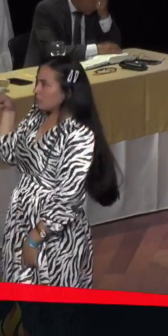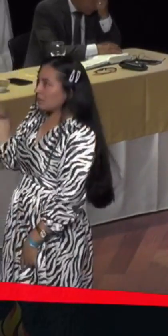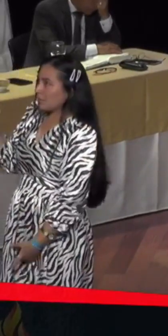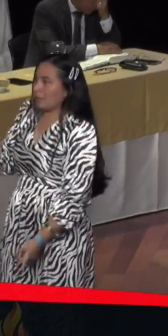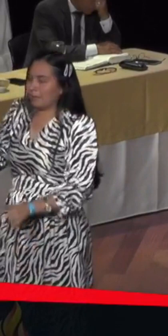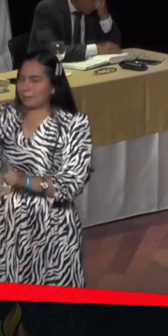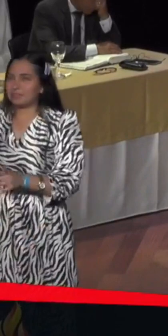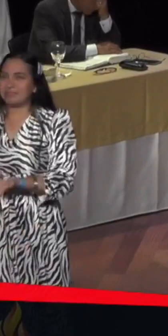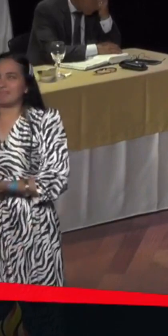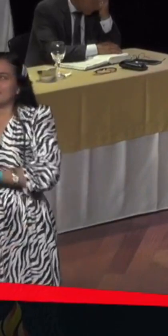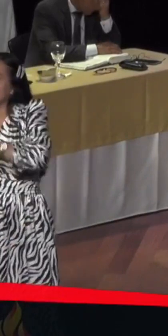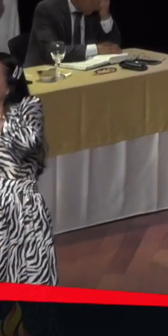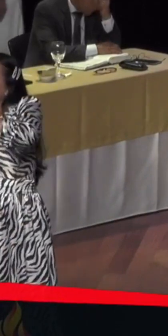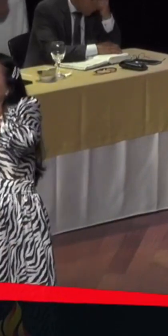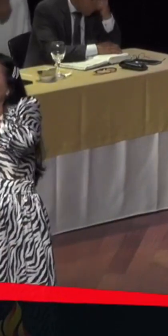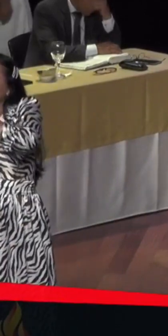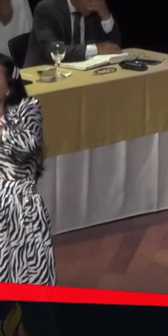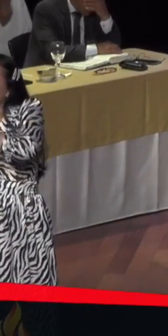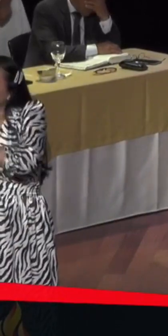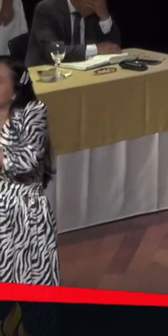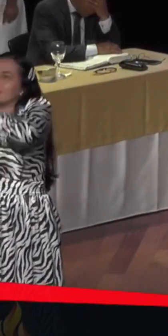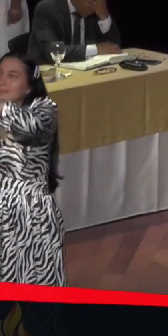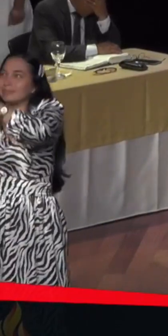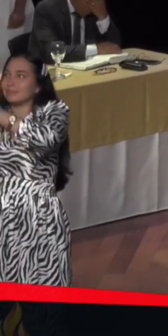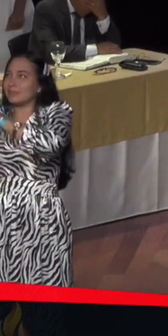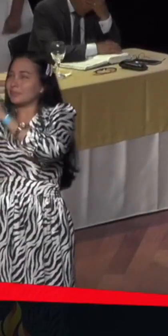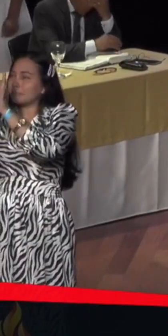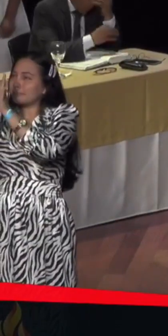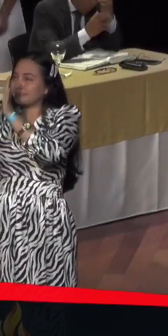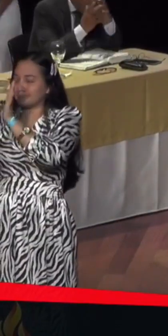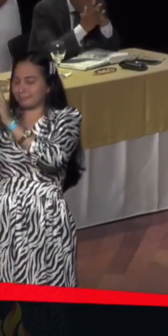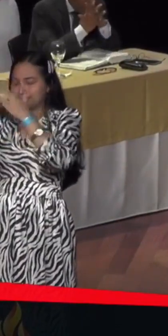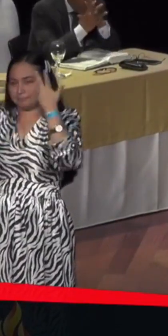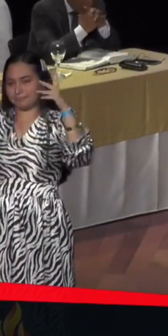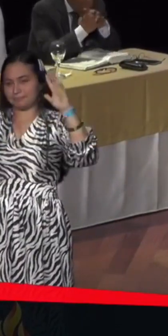de la voluntad de Dios. Dele un aplauso al Señor.